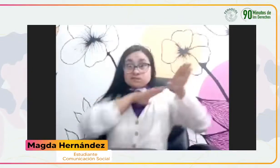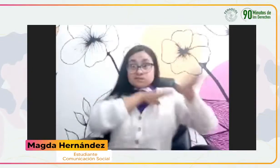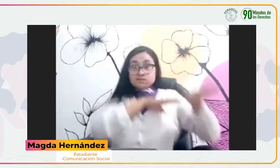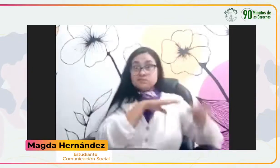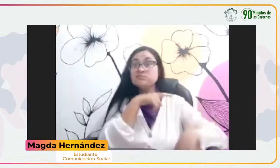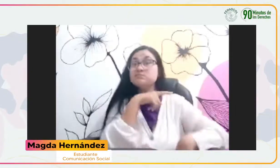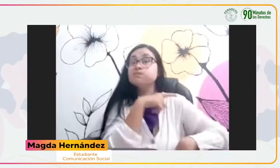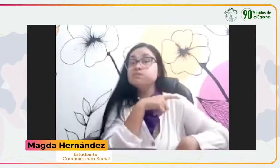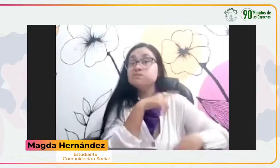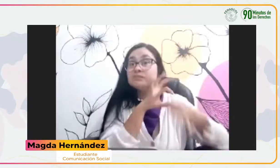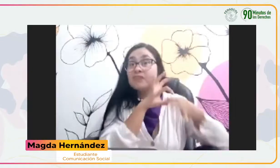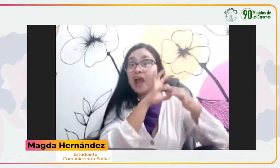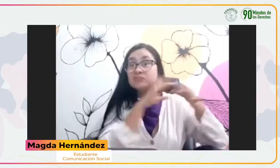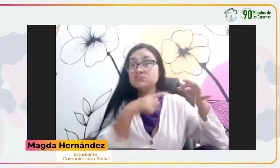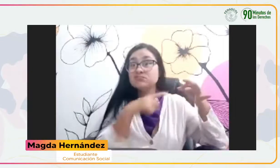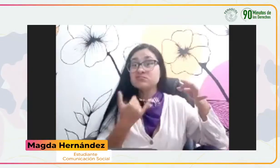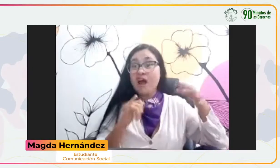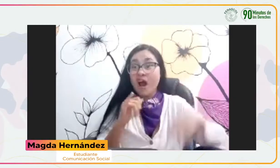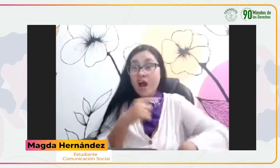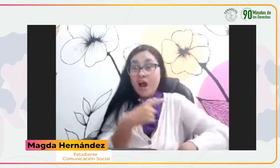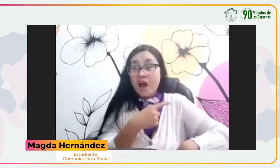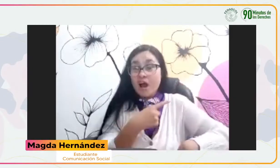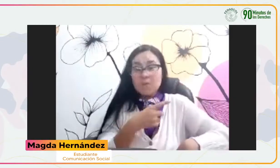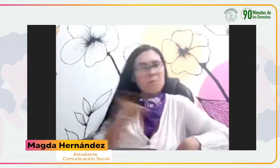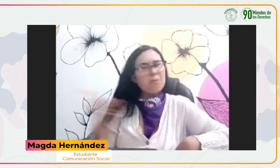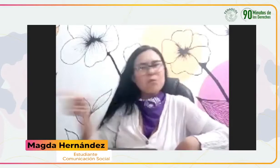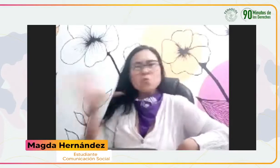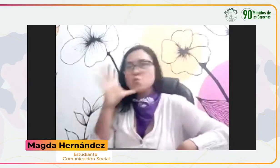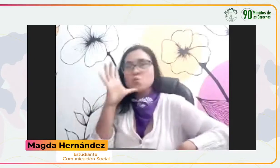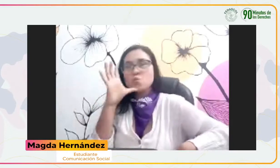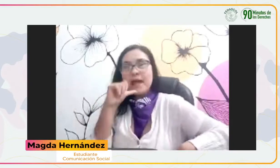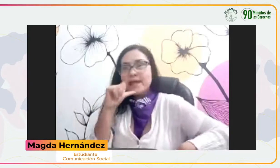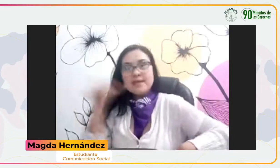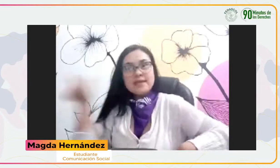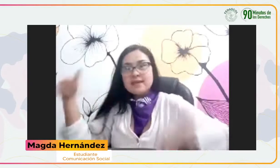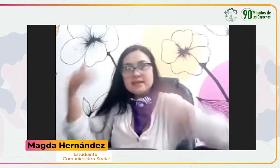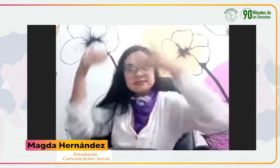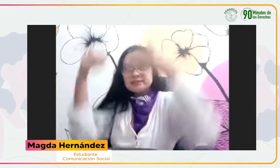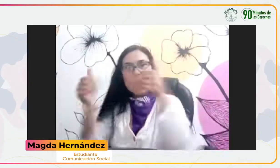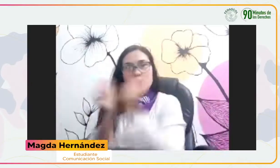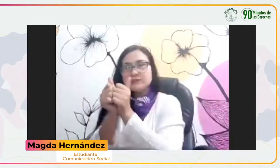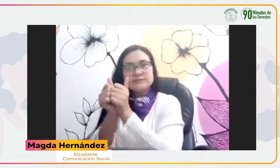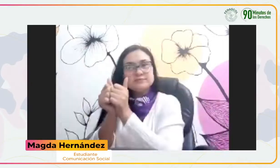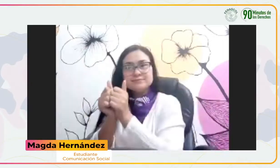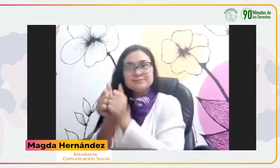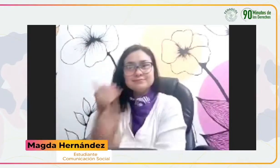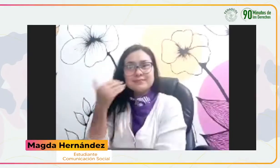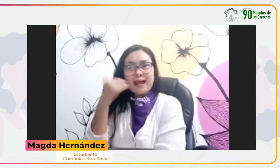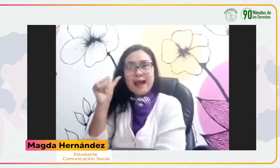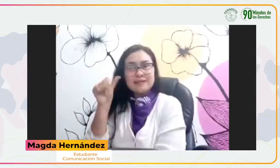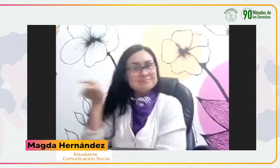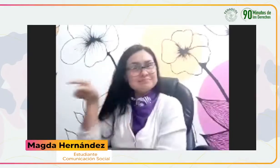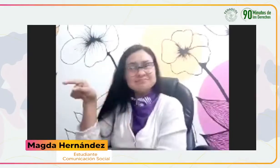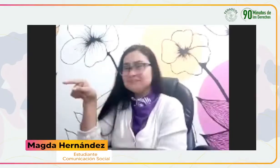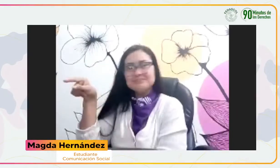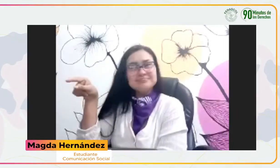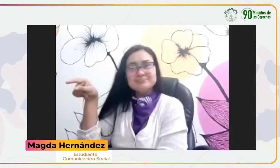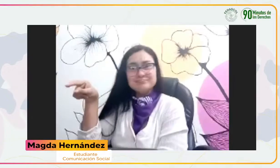nivel general, y sí tiene que ver con respecto a las mujeres, y FENASCOL lo ha demostrado, pero no